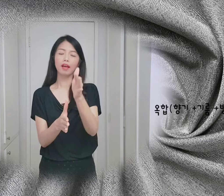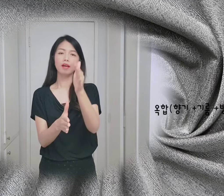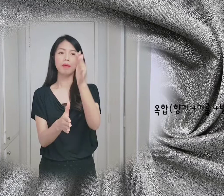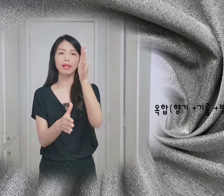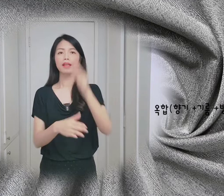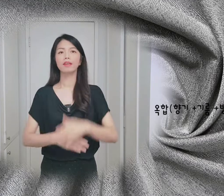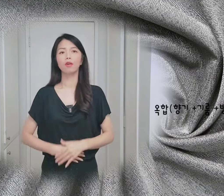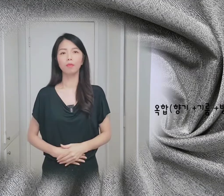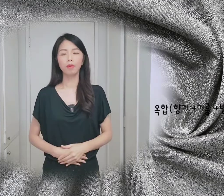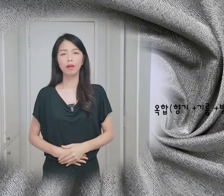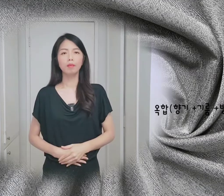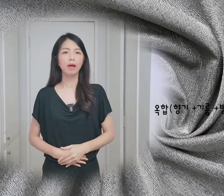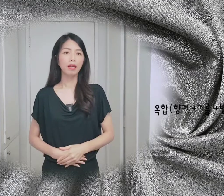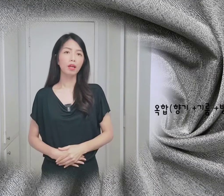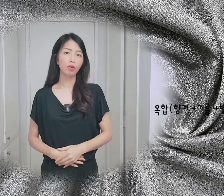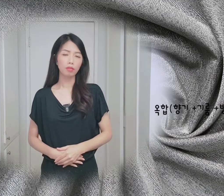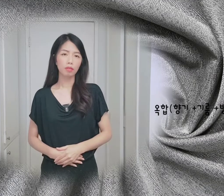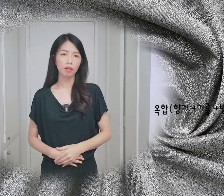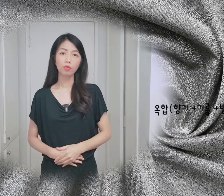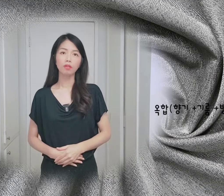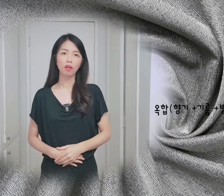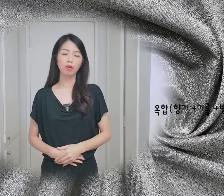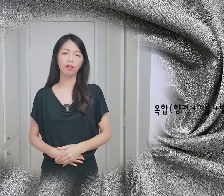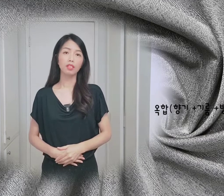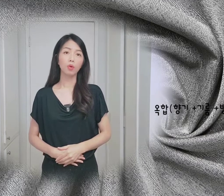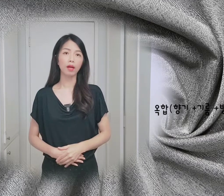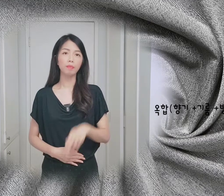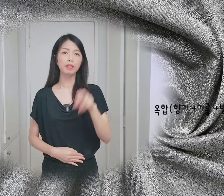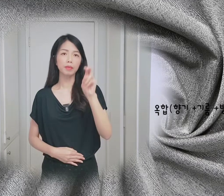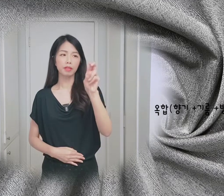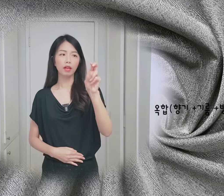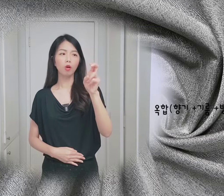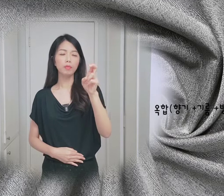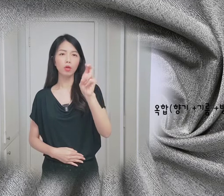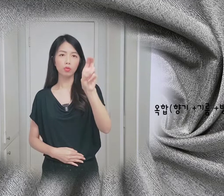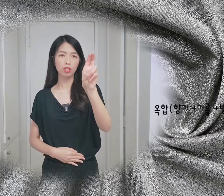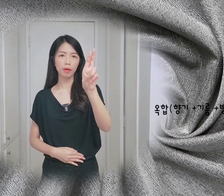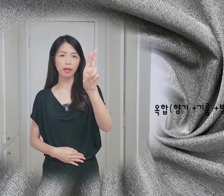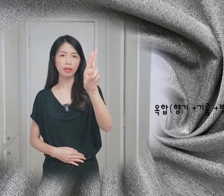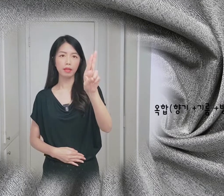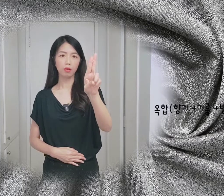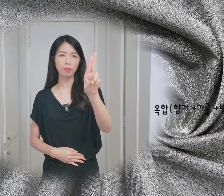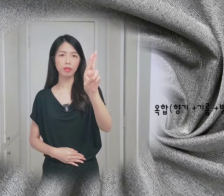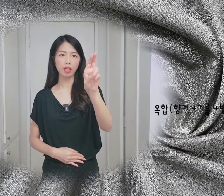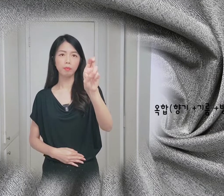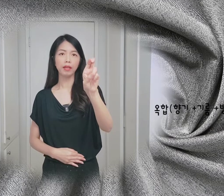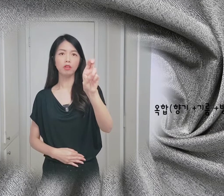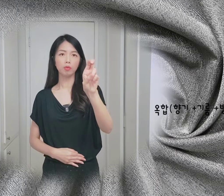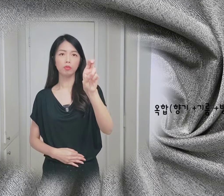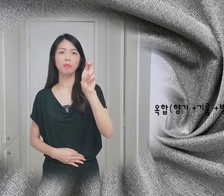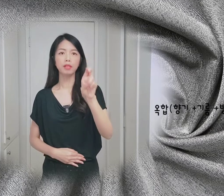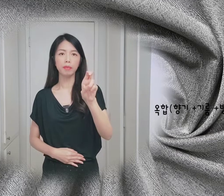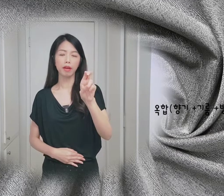빛나는 마리아처럼. 마리아라고 하는 뜻의 수어는요, 일단 지와 미음은 검지하고 중지만 이렇게 피셨다가